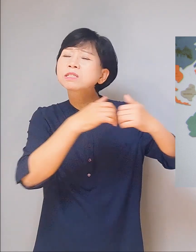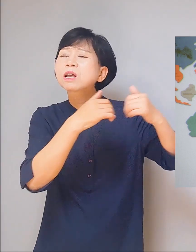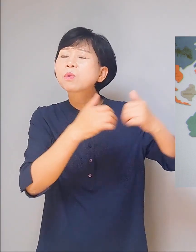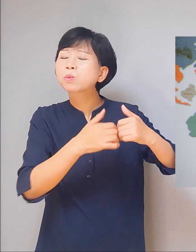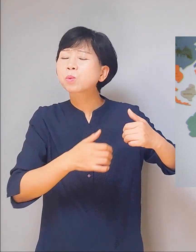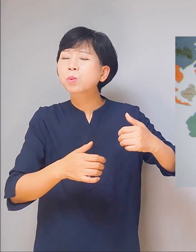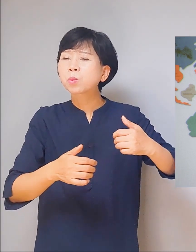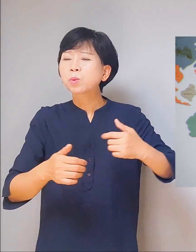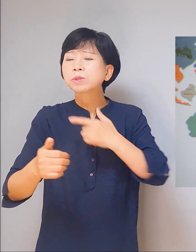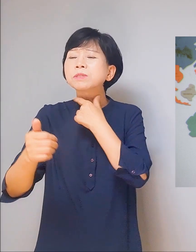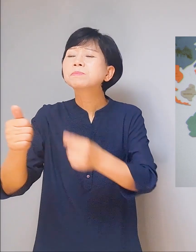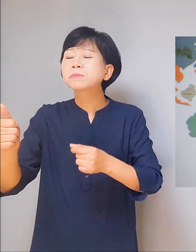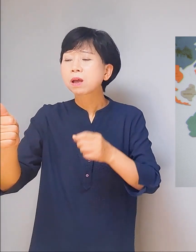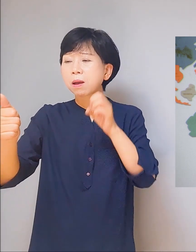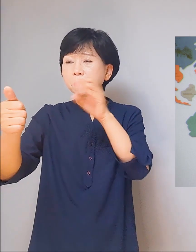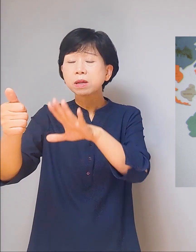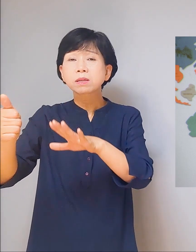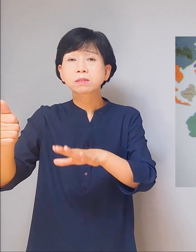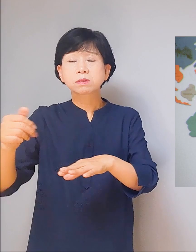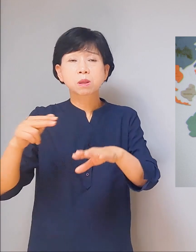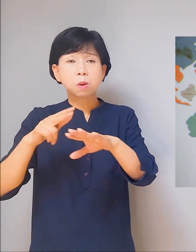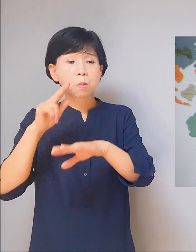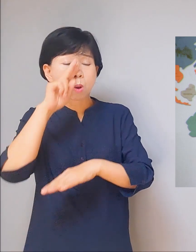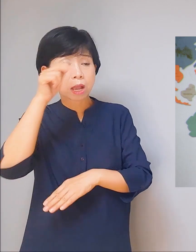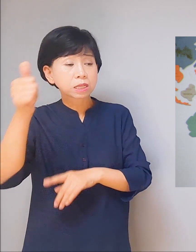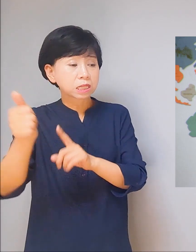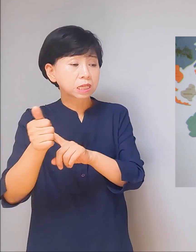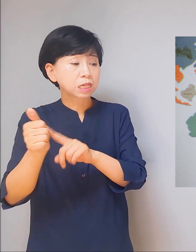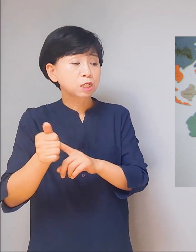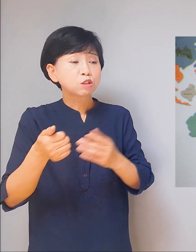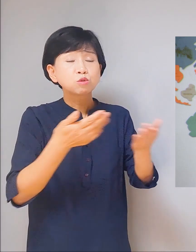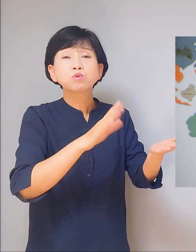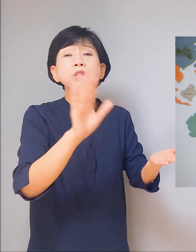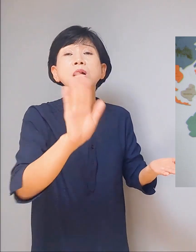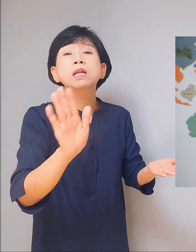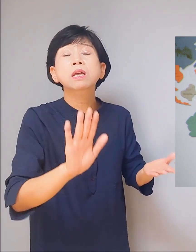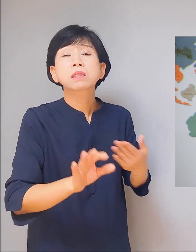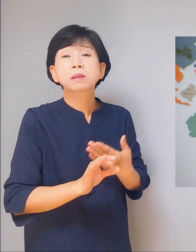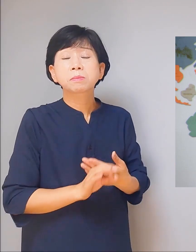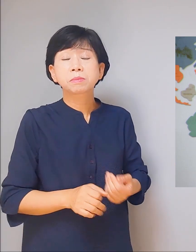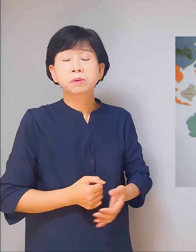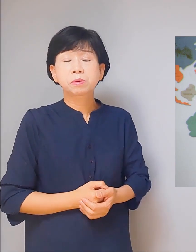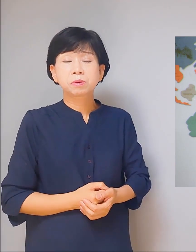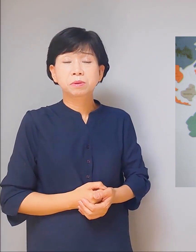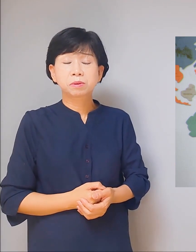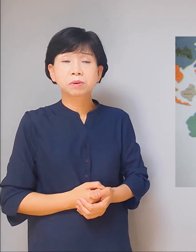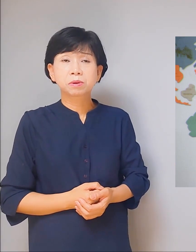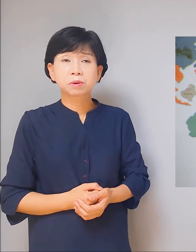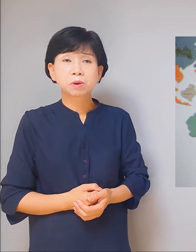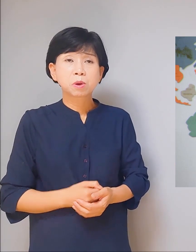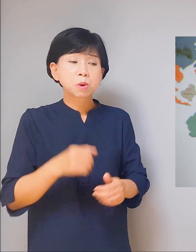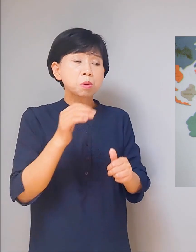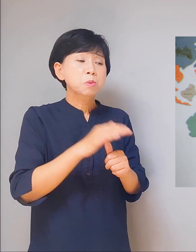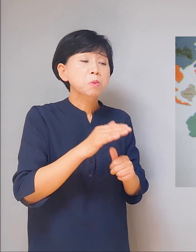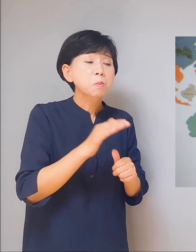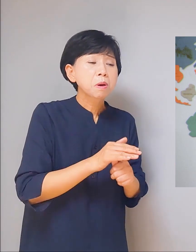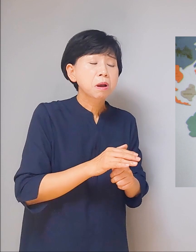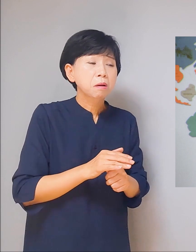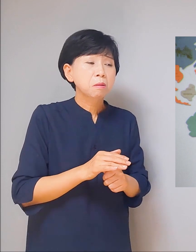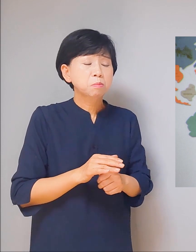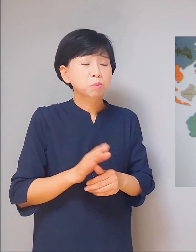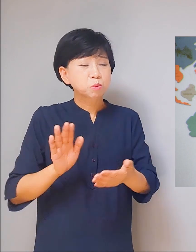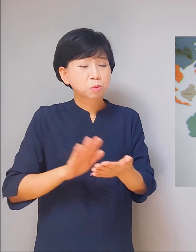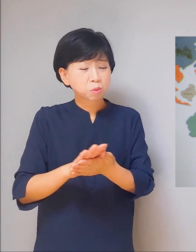다윗은 없습니다. 다윗이 사울왕의 갑옷을 입습니다. 여러분, 아이들이 소꿉놀이 할